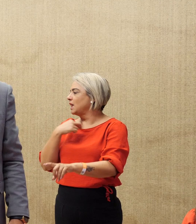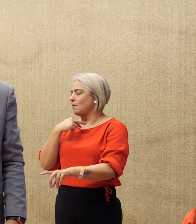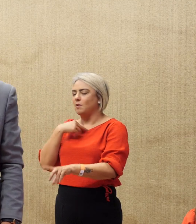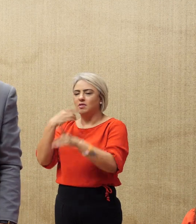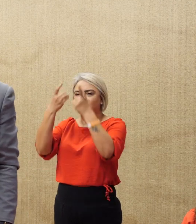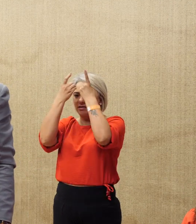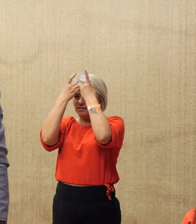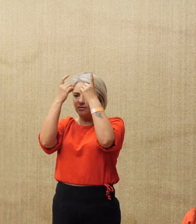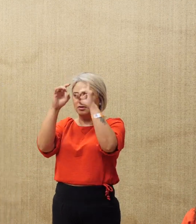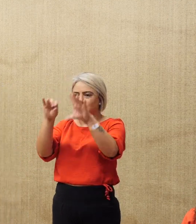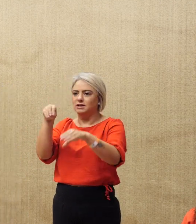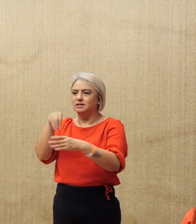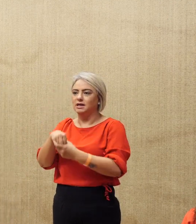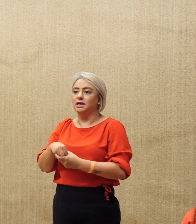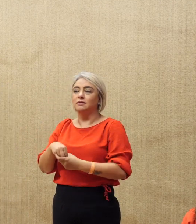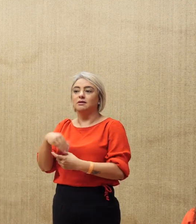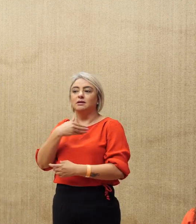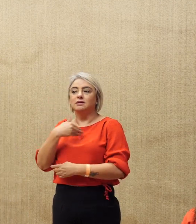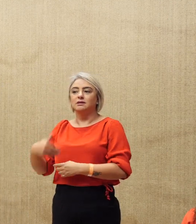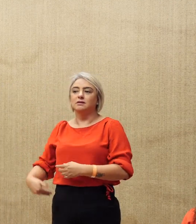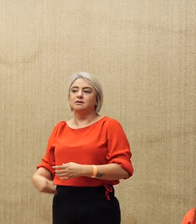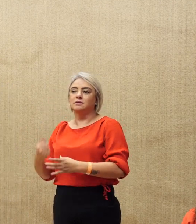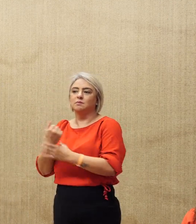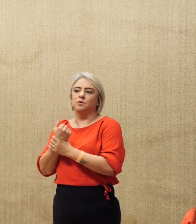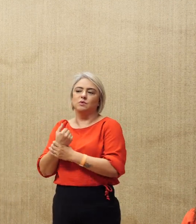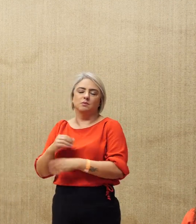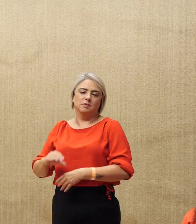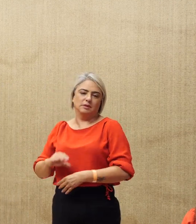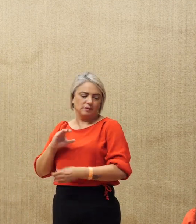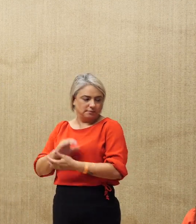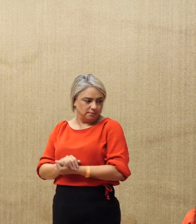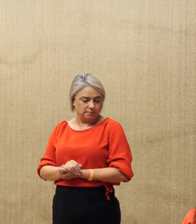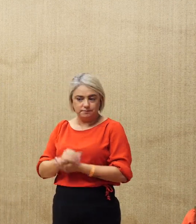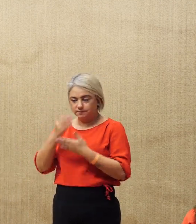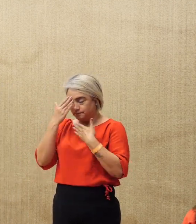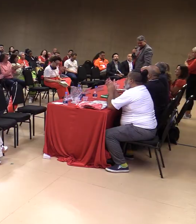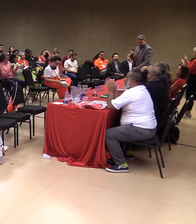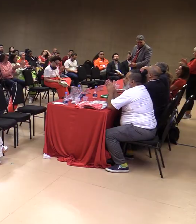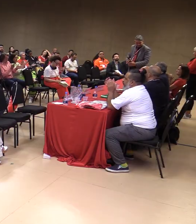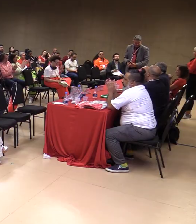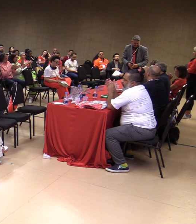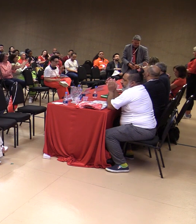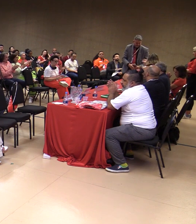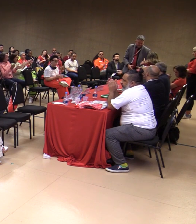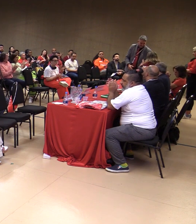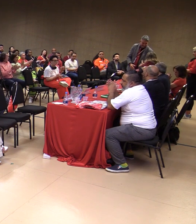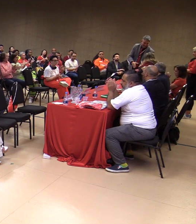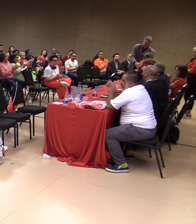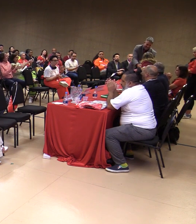doutrina dentro da segurança pública civil do país. Muito obrigado, gente.